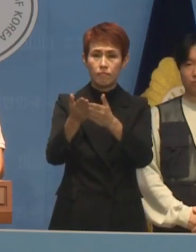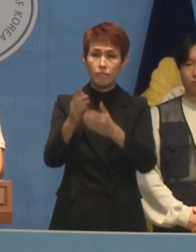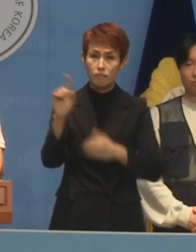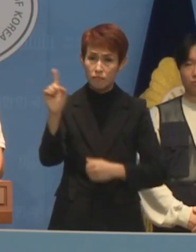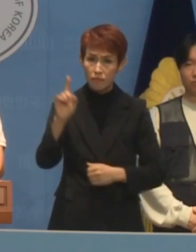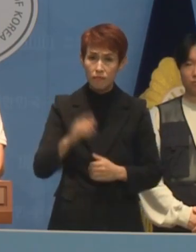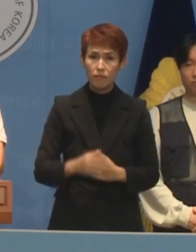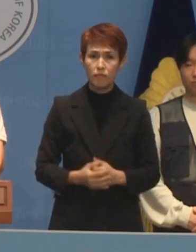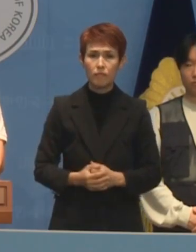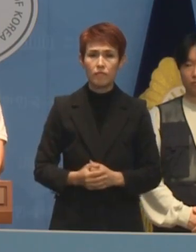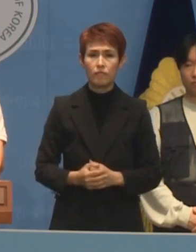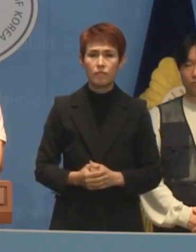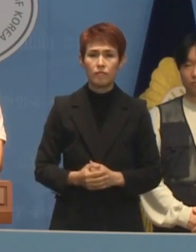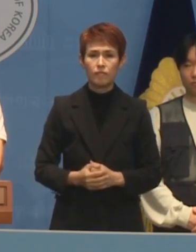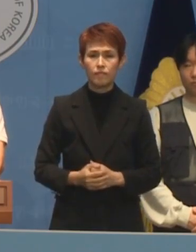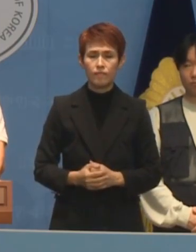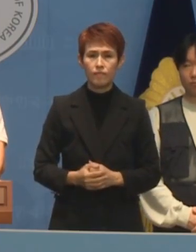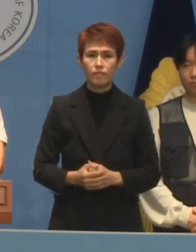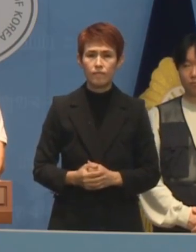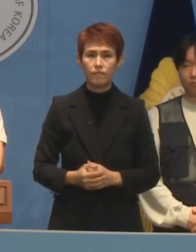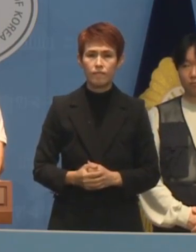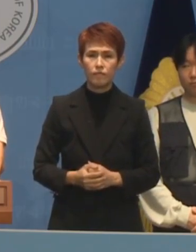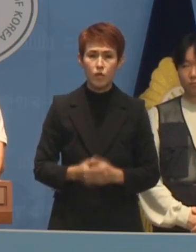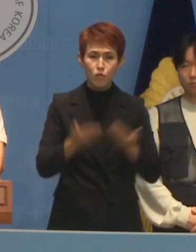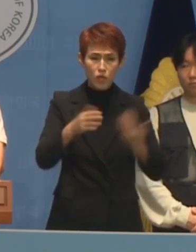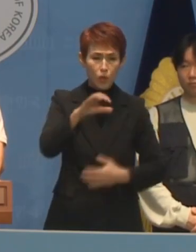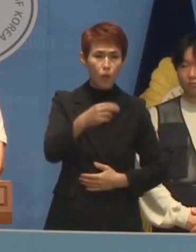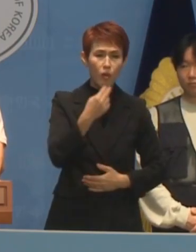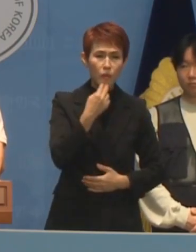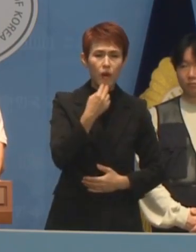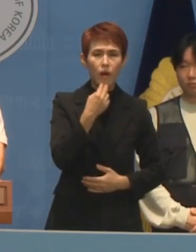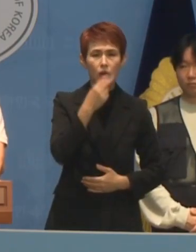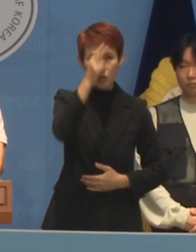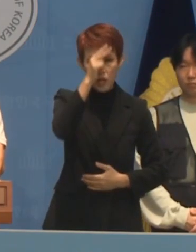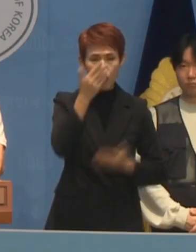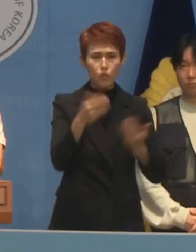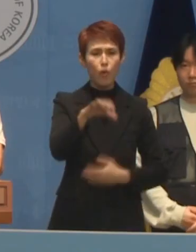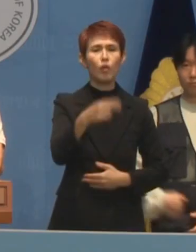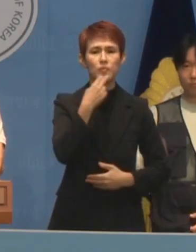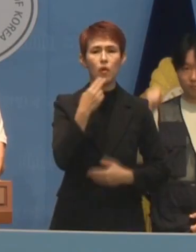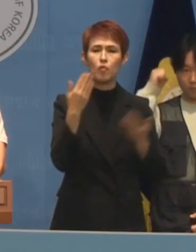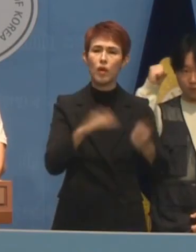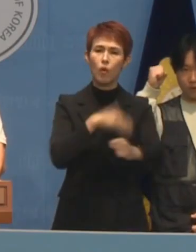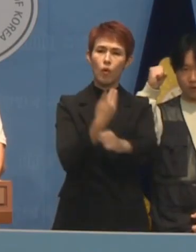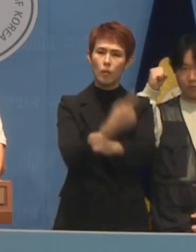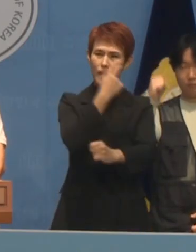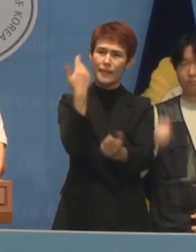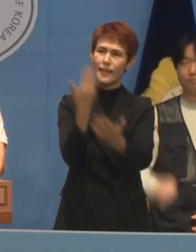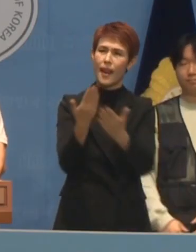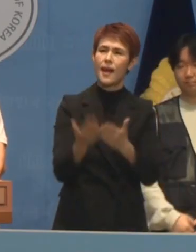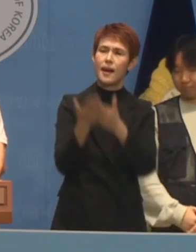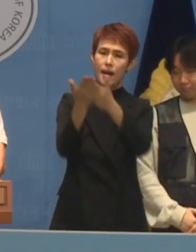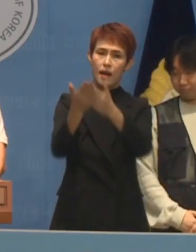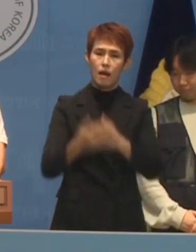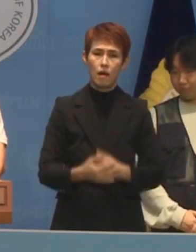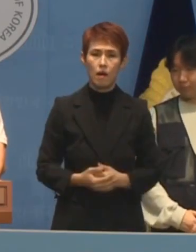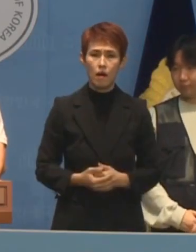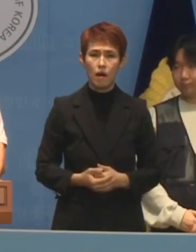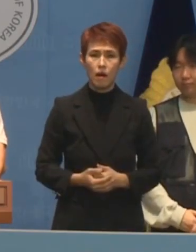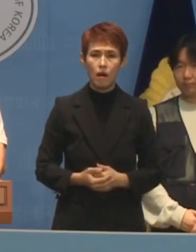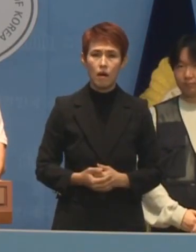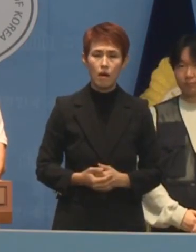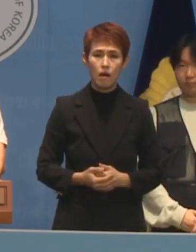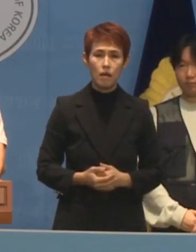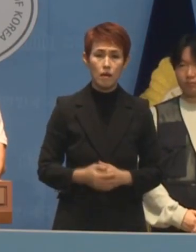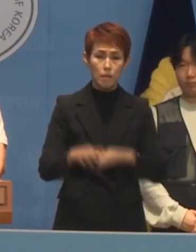바입니다. 쉴 곳 없는 청원경찰 휴게권을 보장하라. 쉴 틈 없는 항만